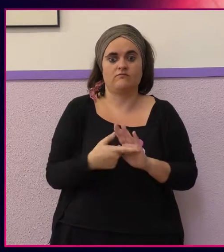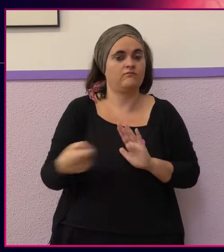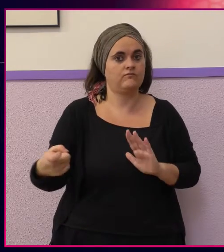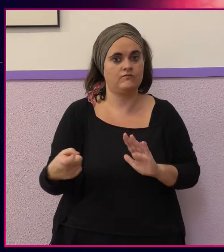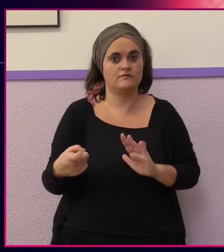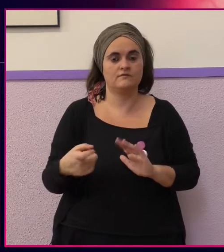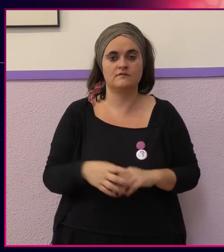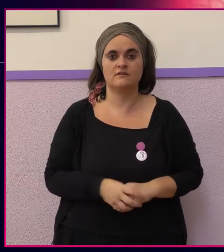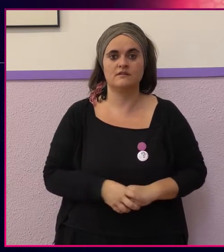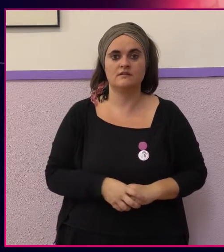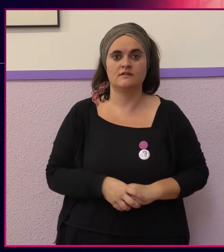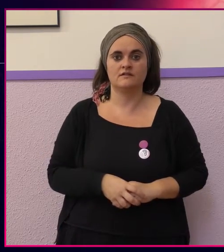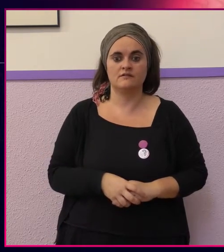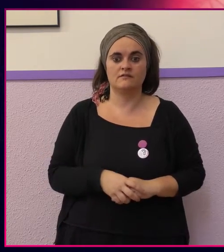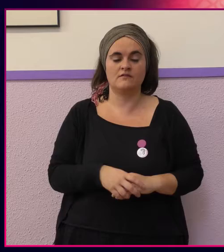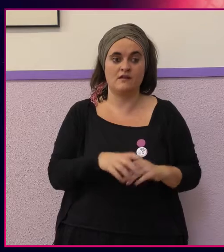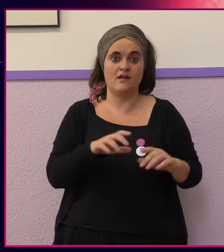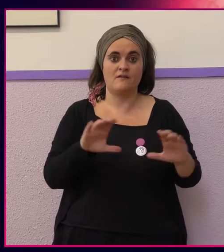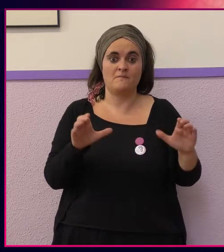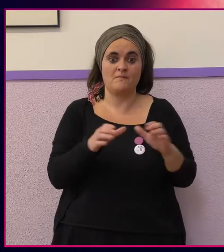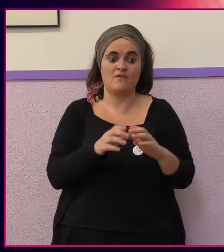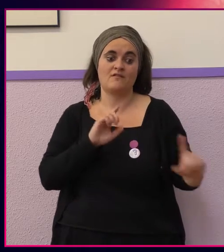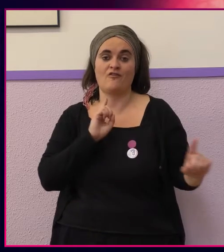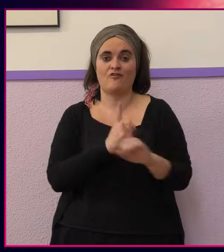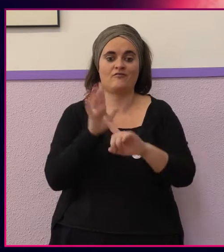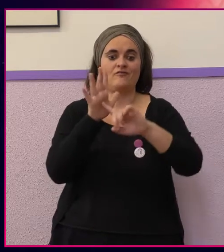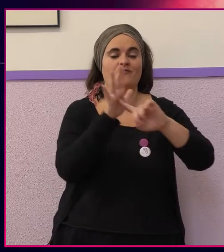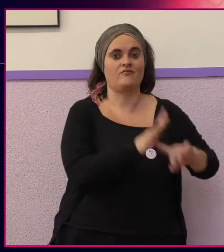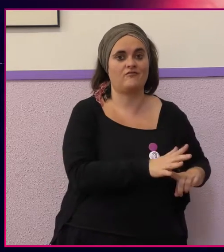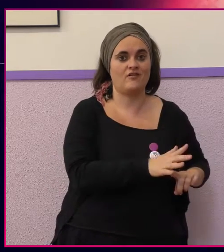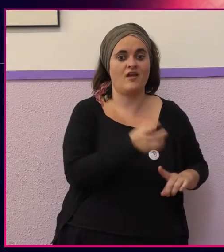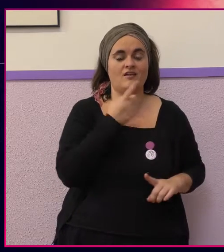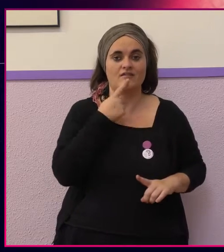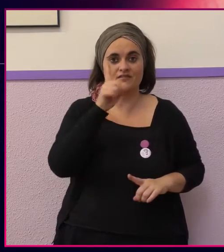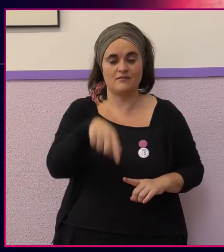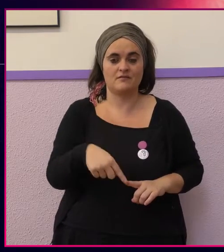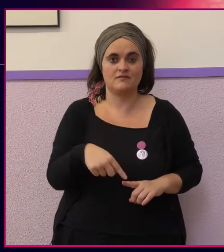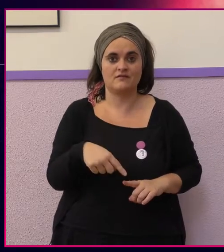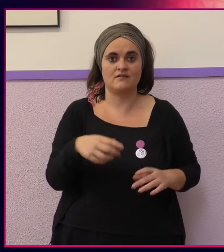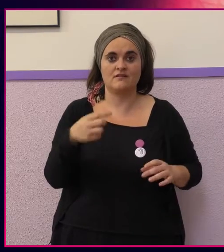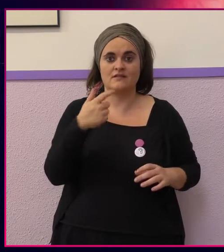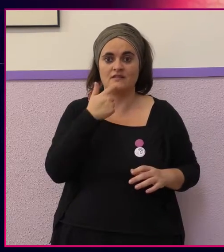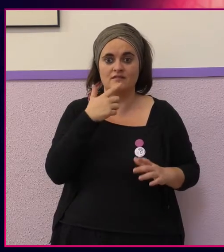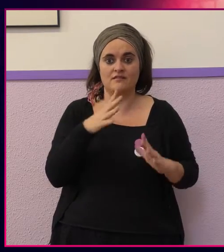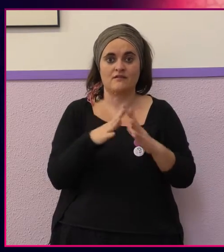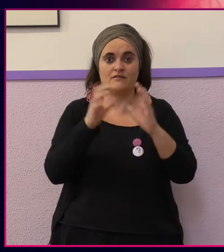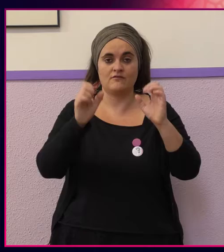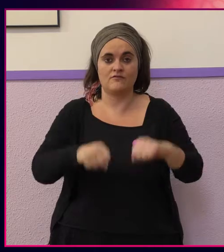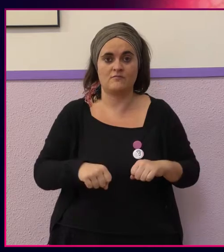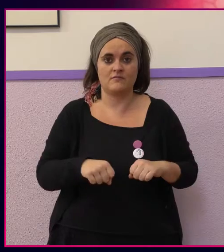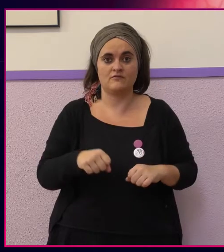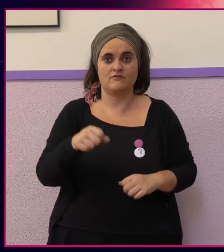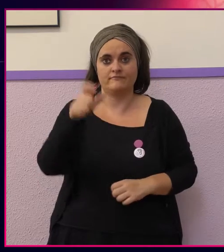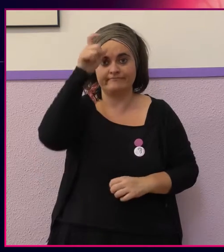de discriminación contra las mujeres tal y como se recoge en el convenio de estambul reformando